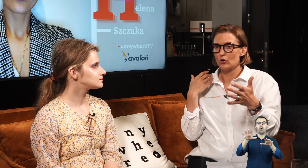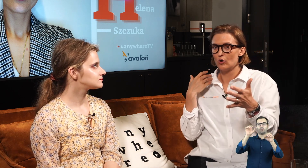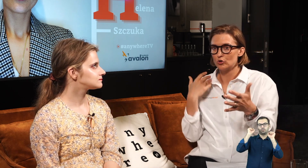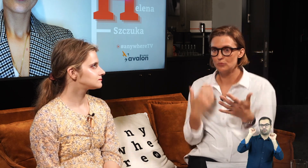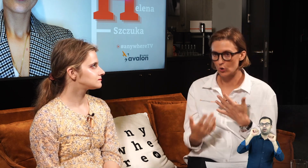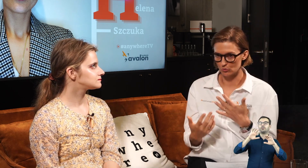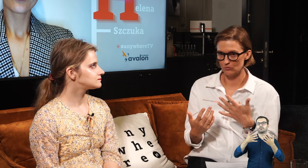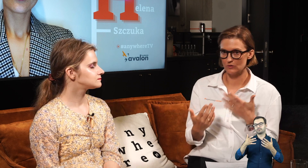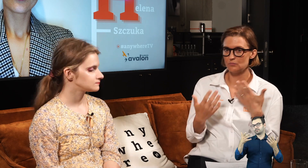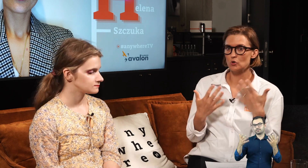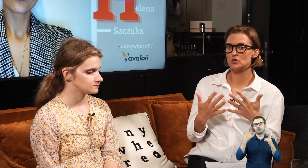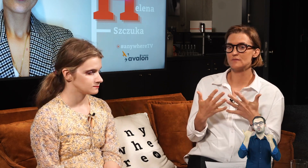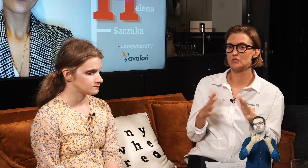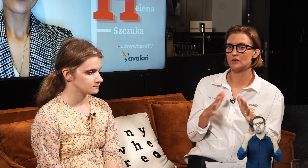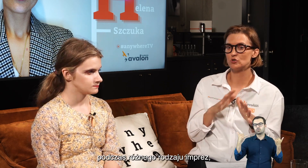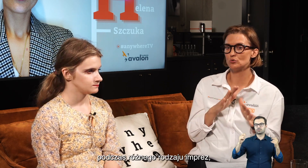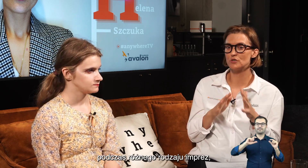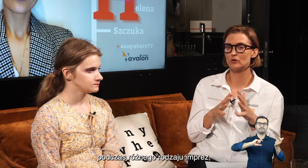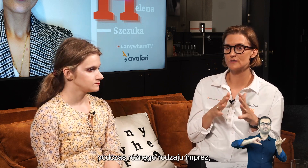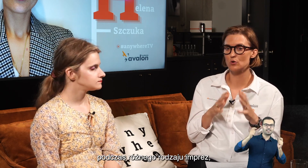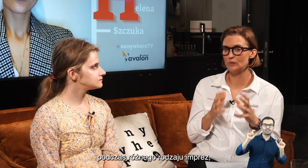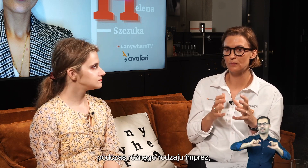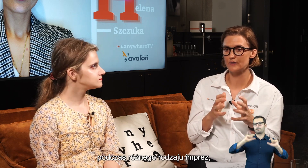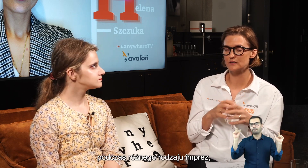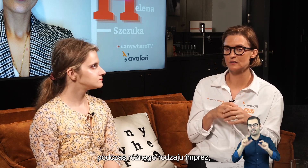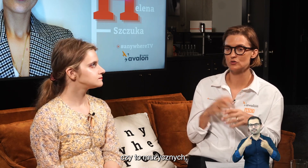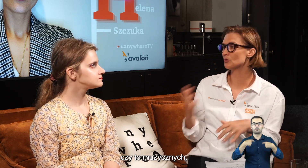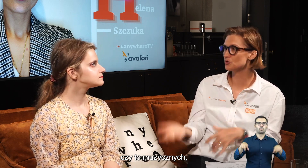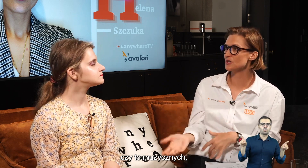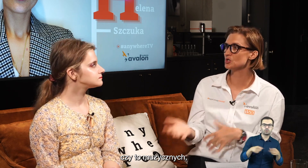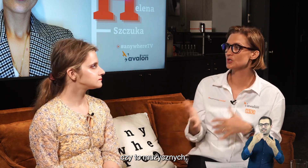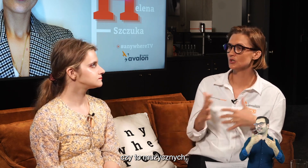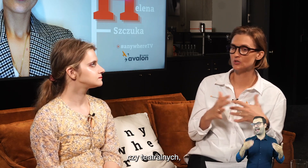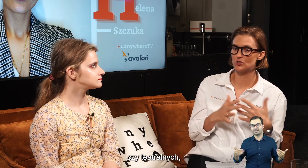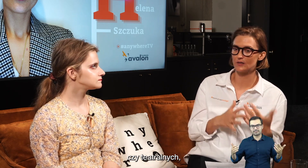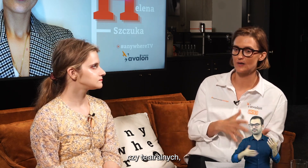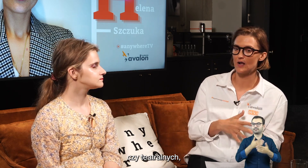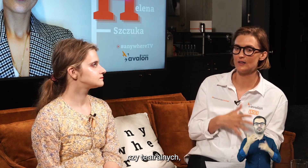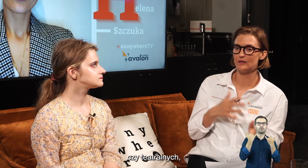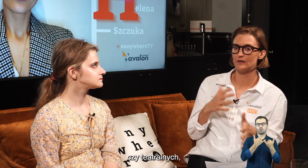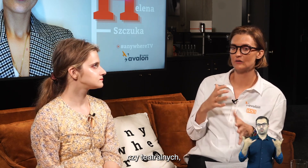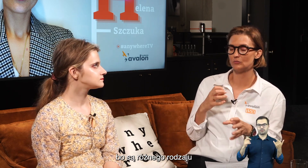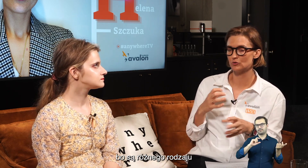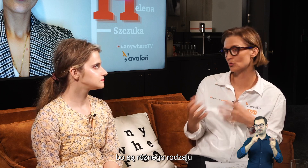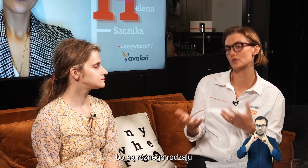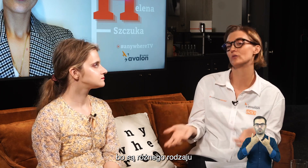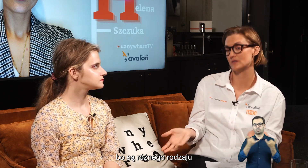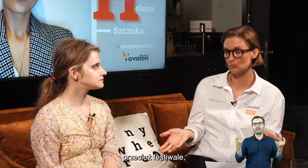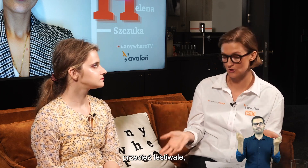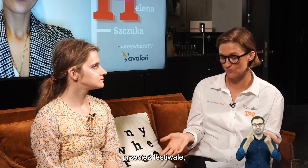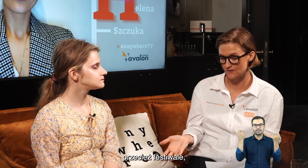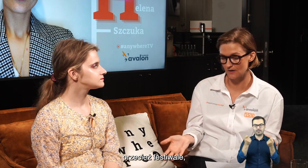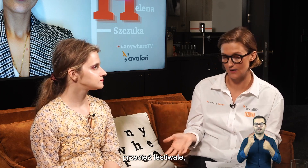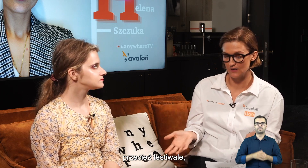takiego odbioru podczas właśnie jakiegoś różnego rodzaju imprez, czy to muzycznych, czy teatralnych, bo są różnego